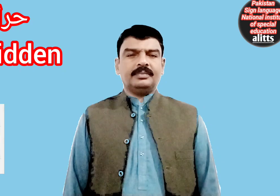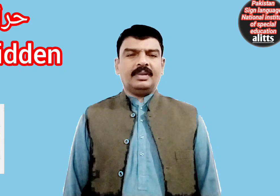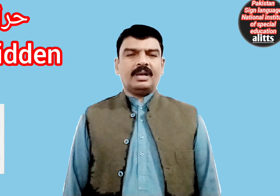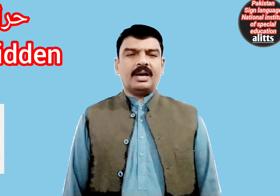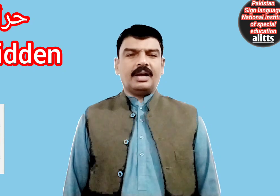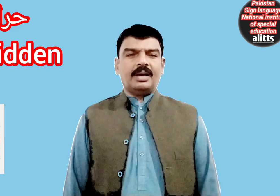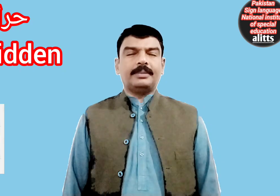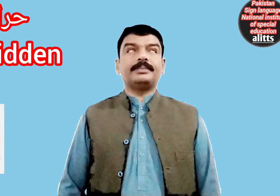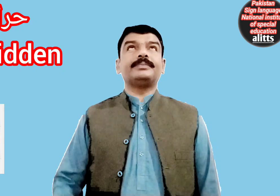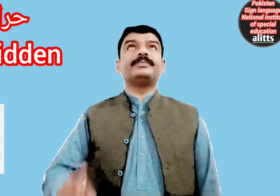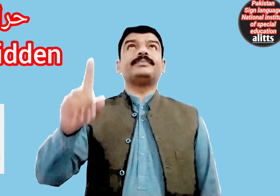हराम।